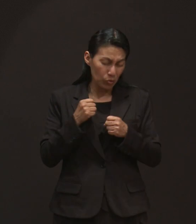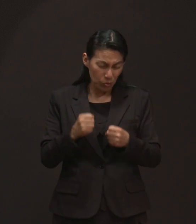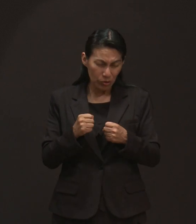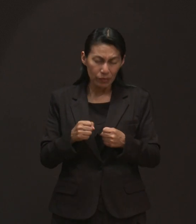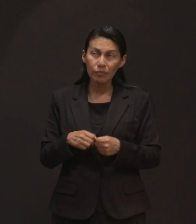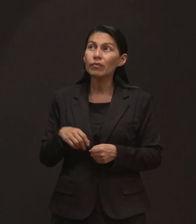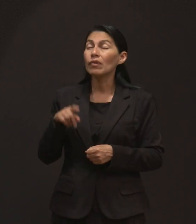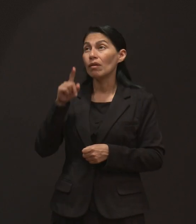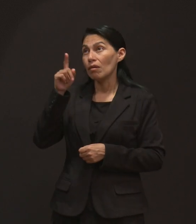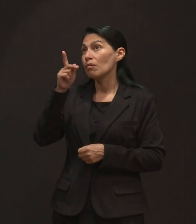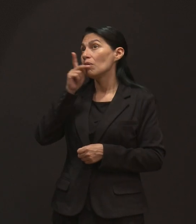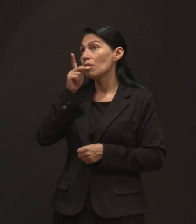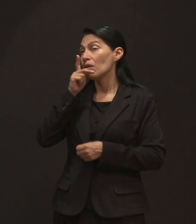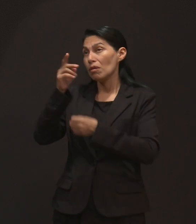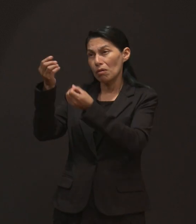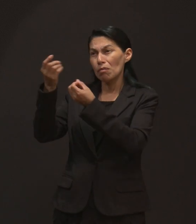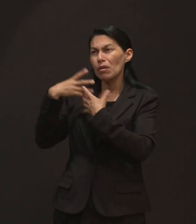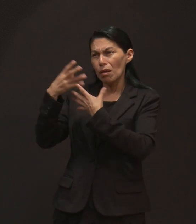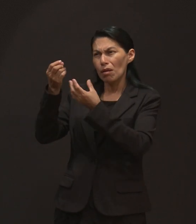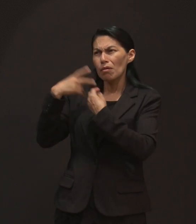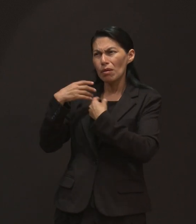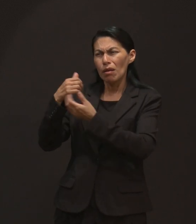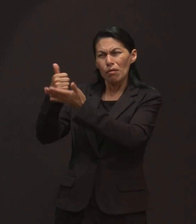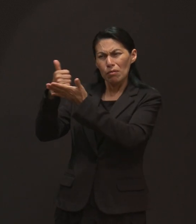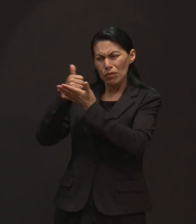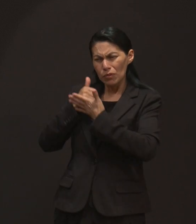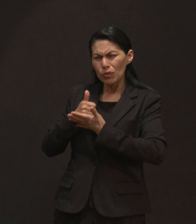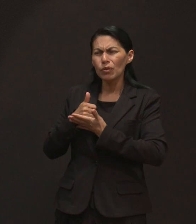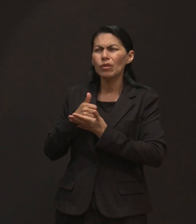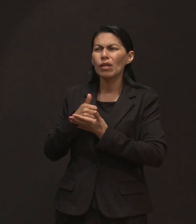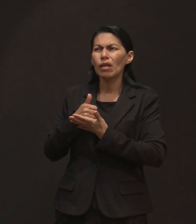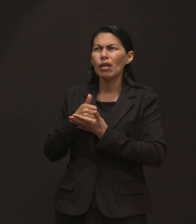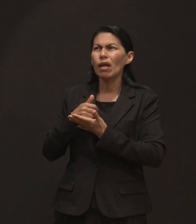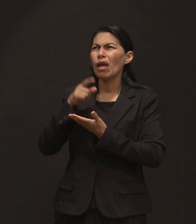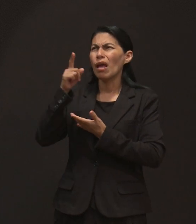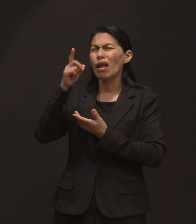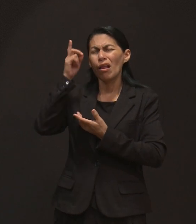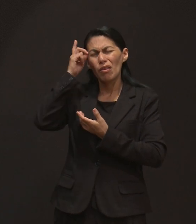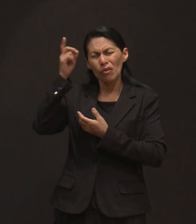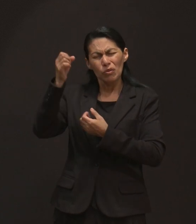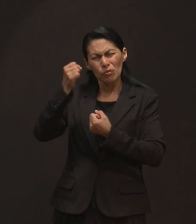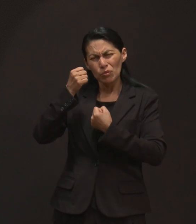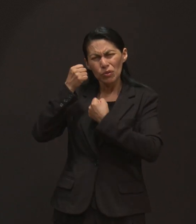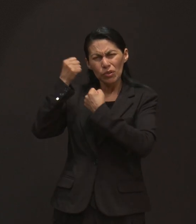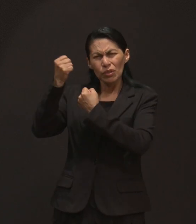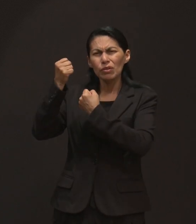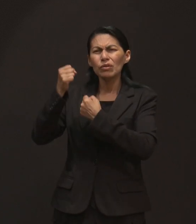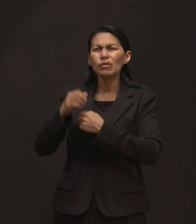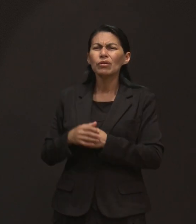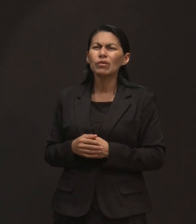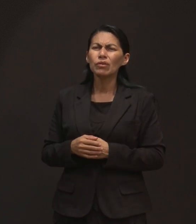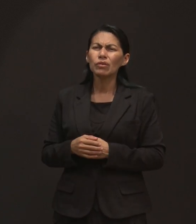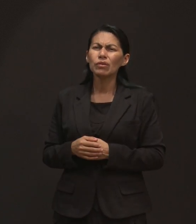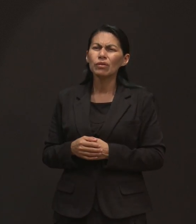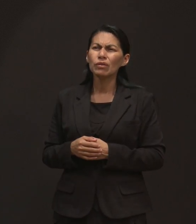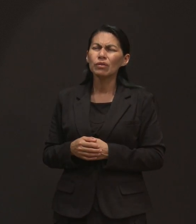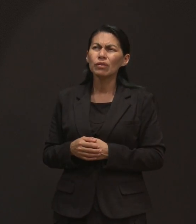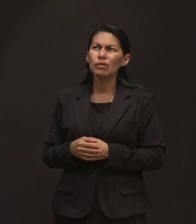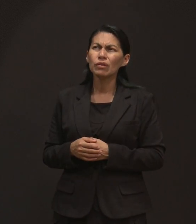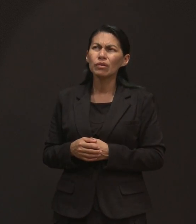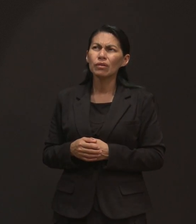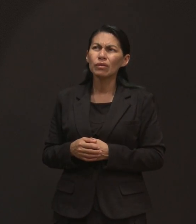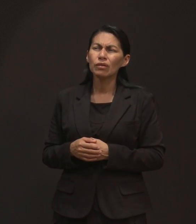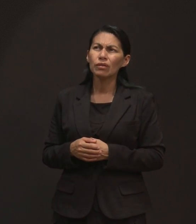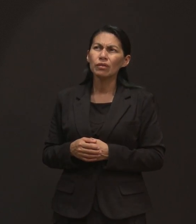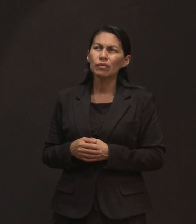mi padre protector, sustentador y pues para todo él es un Dios todopoderoso.